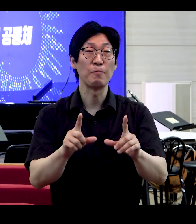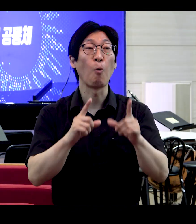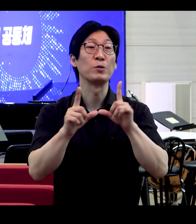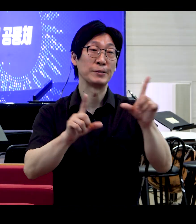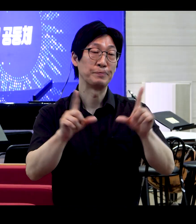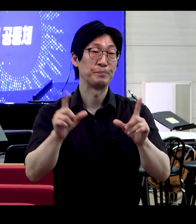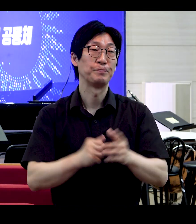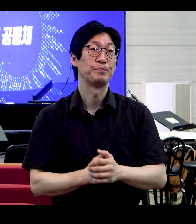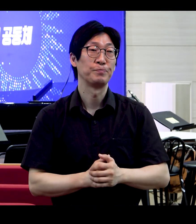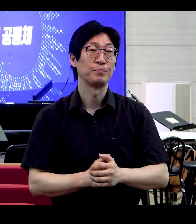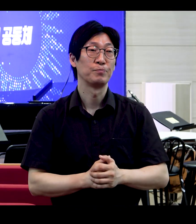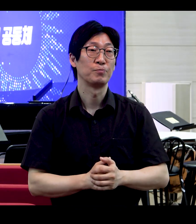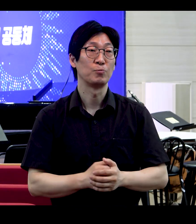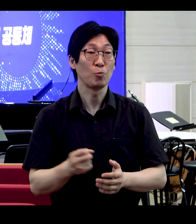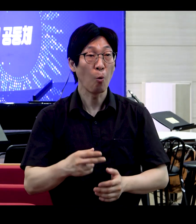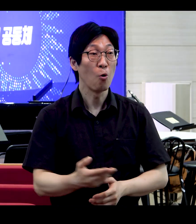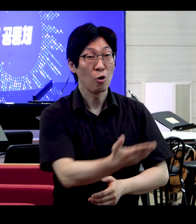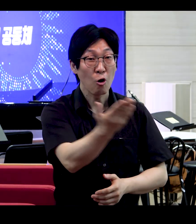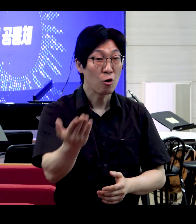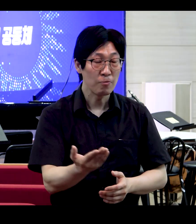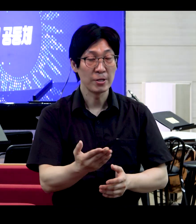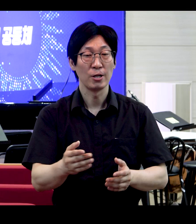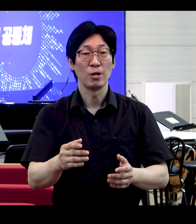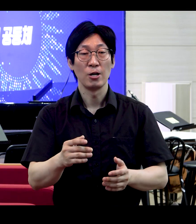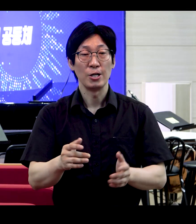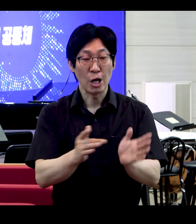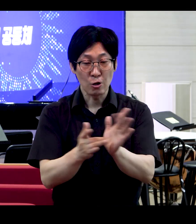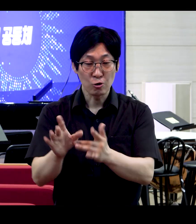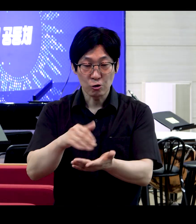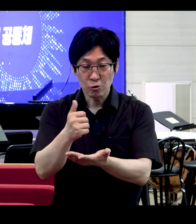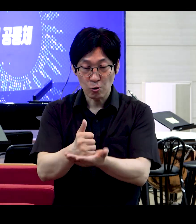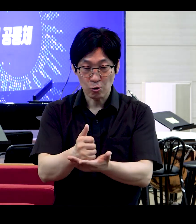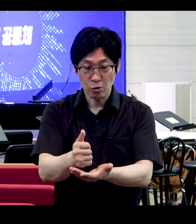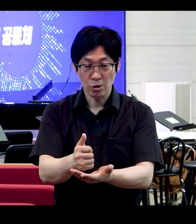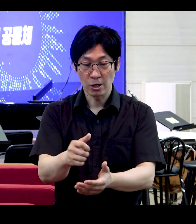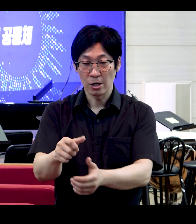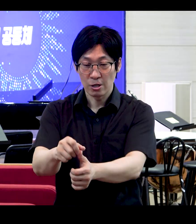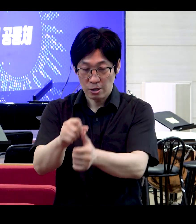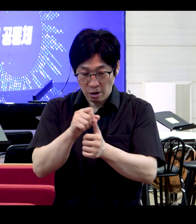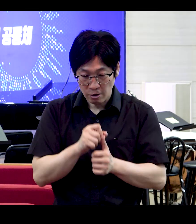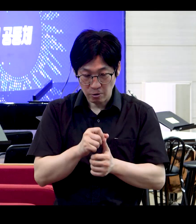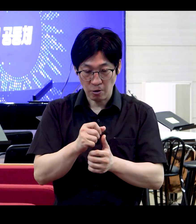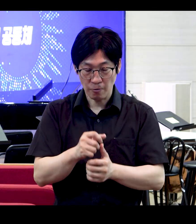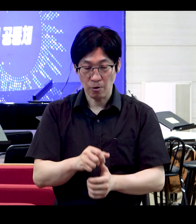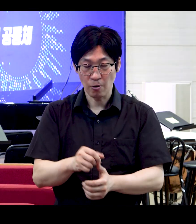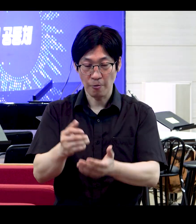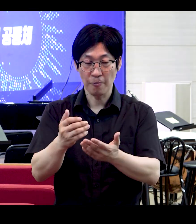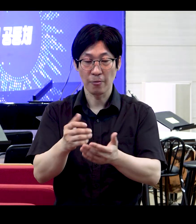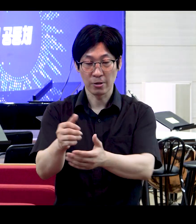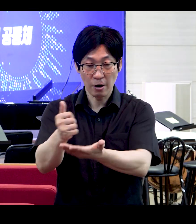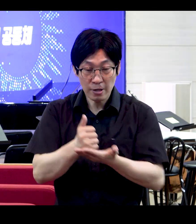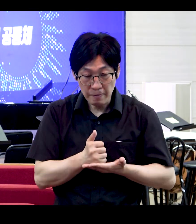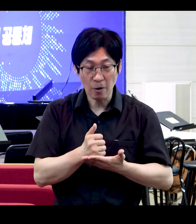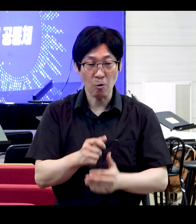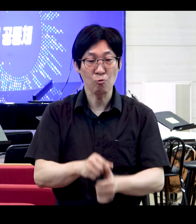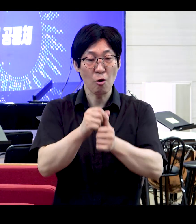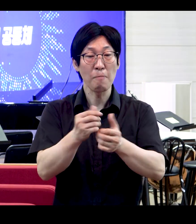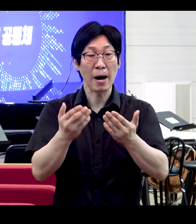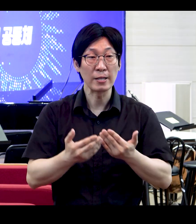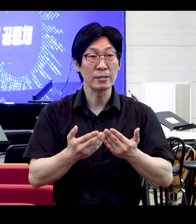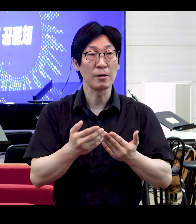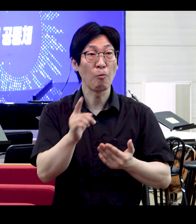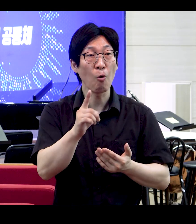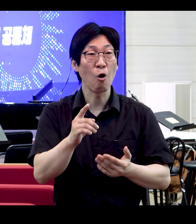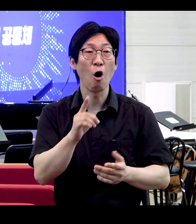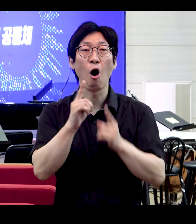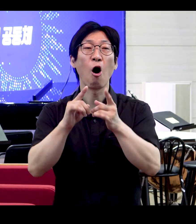우리가 예수 그리스도를 주로 믿고 영접해서 구원받는 그런 그리스도인이 되었을 때 그게 무슨 얘기예요? 언약을 받은